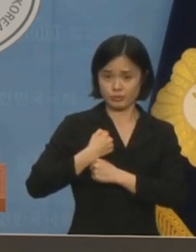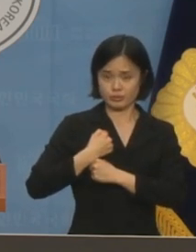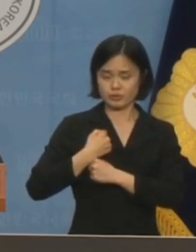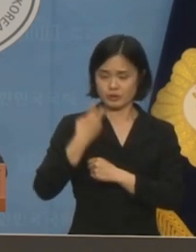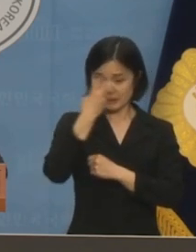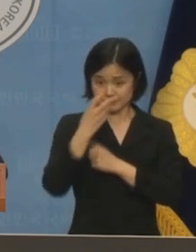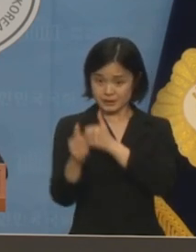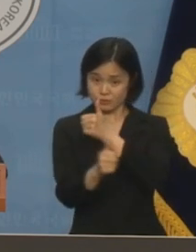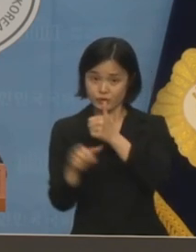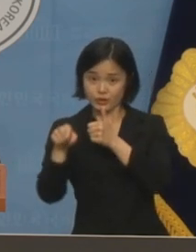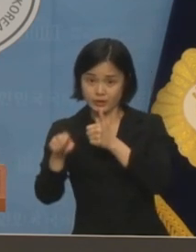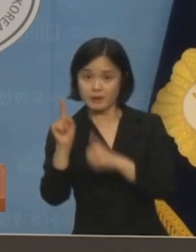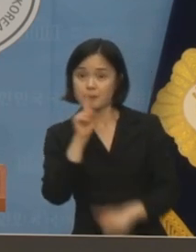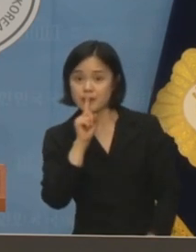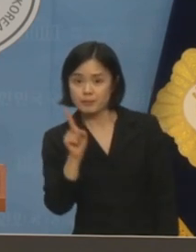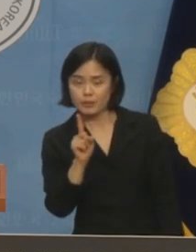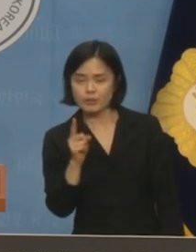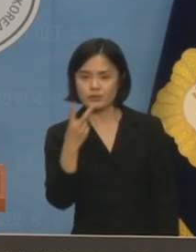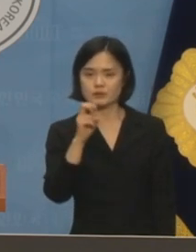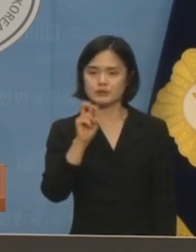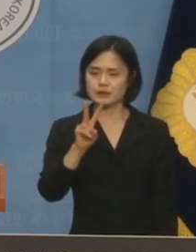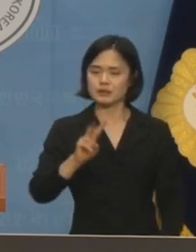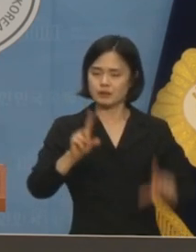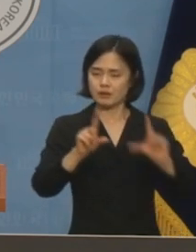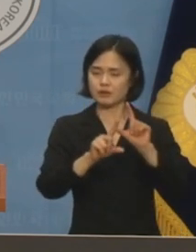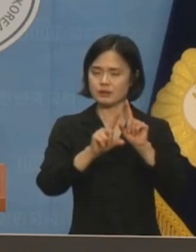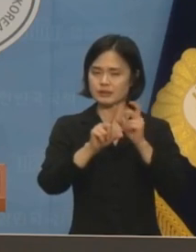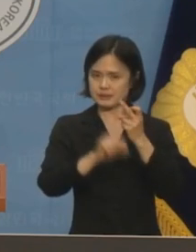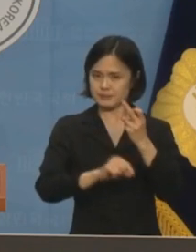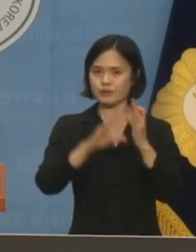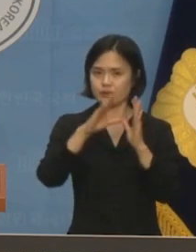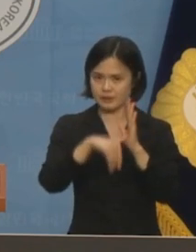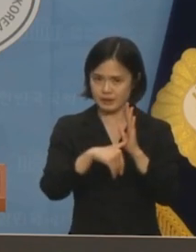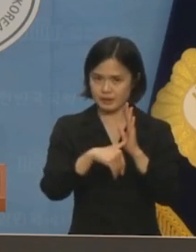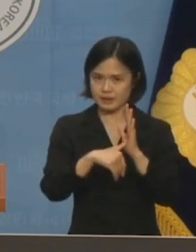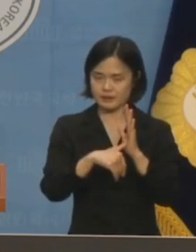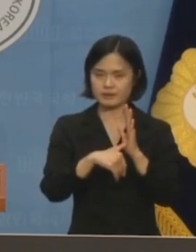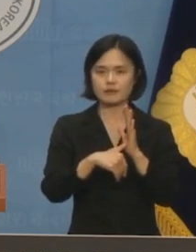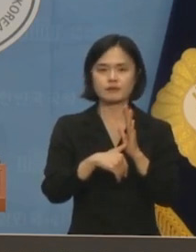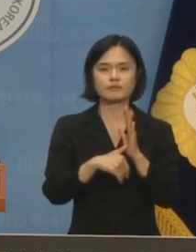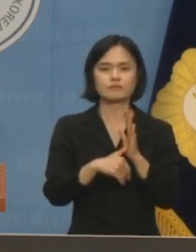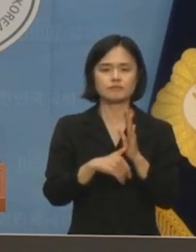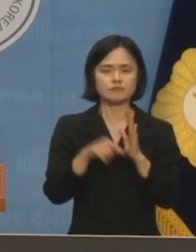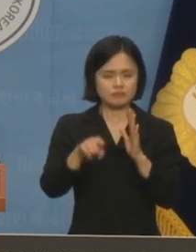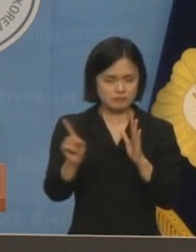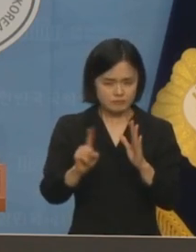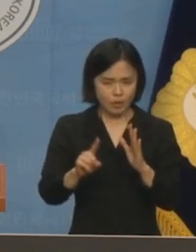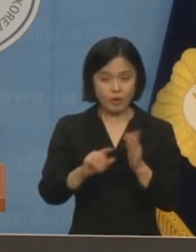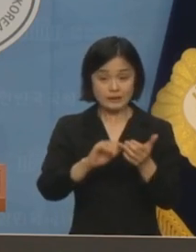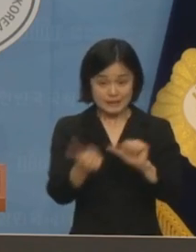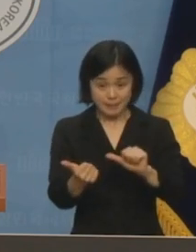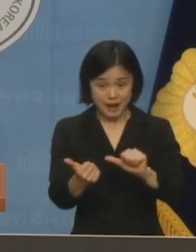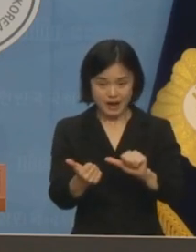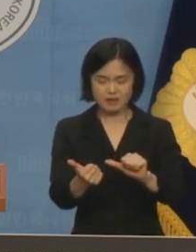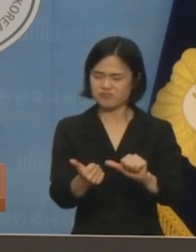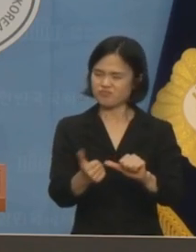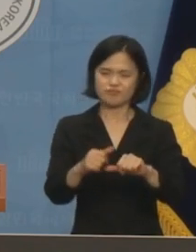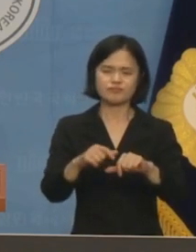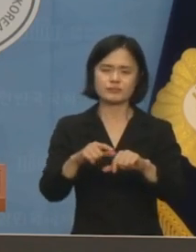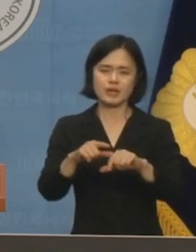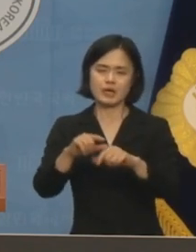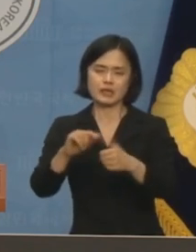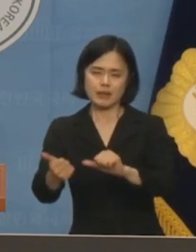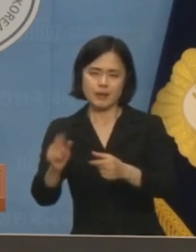심사위원회에선 2022년 12월 일반 사성으로 판정해 순직을 불인정했다. 그런데 2024년